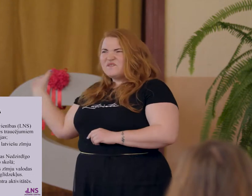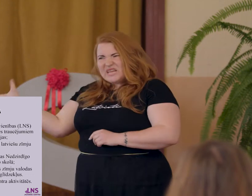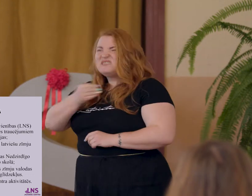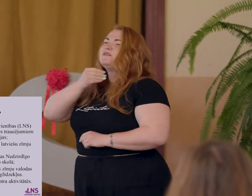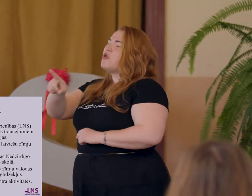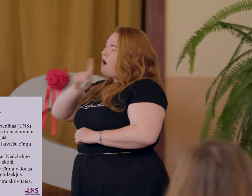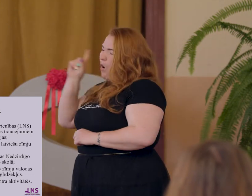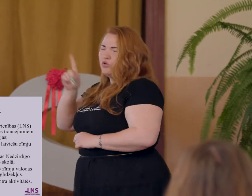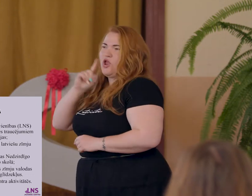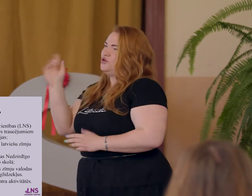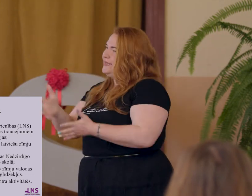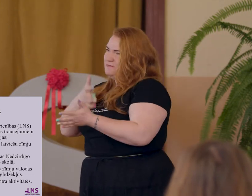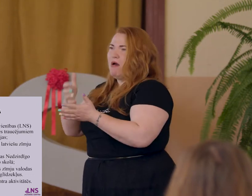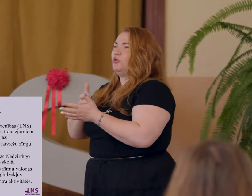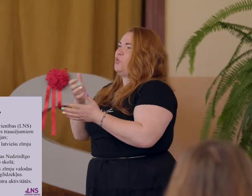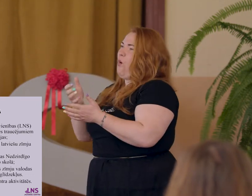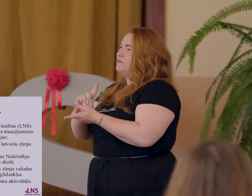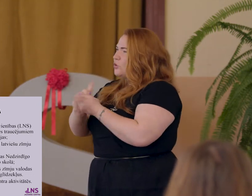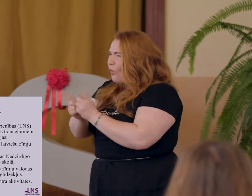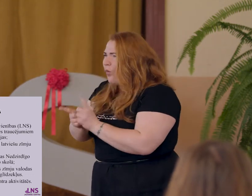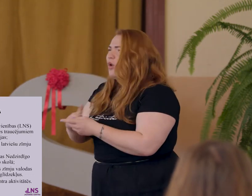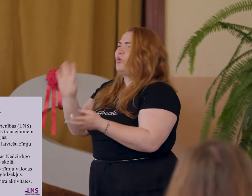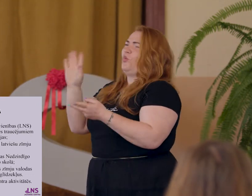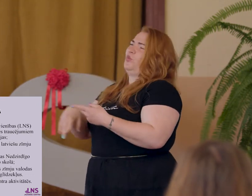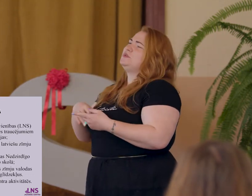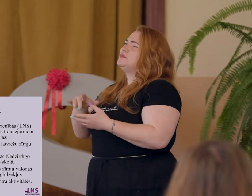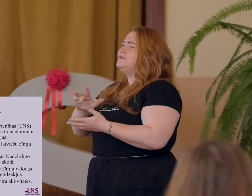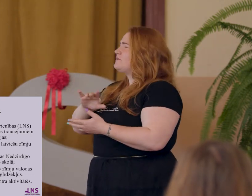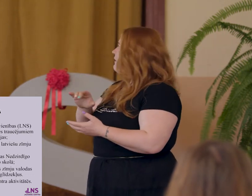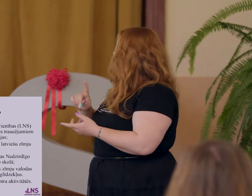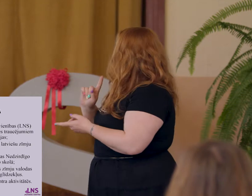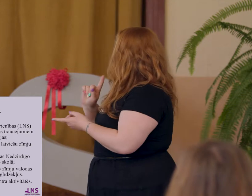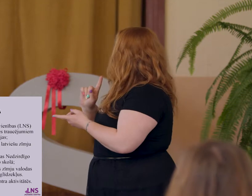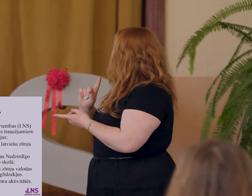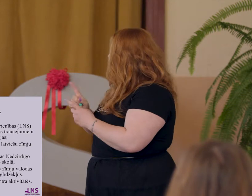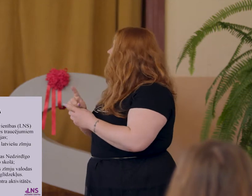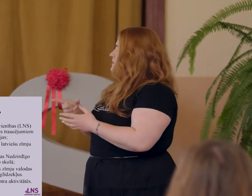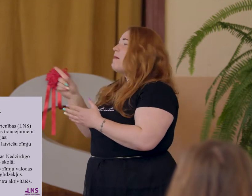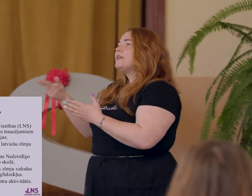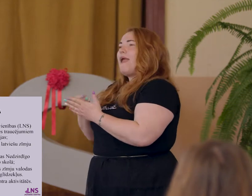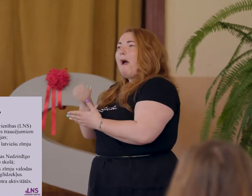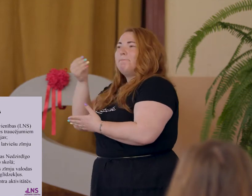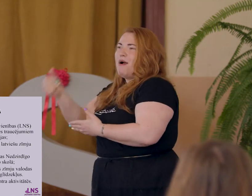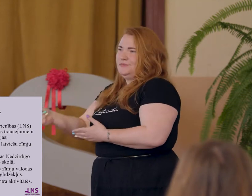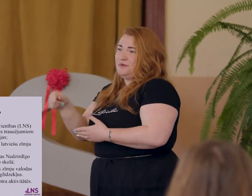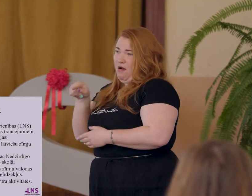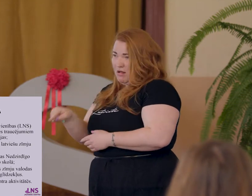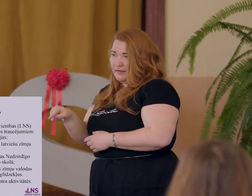vaidzirdīgo skola. Visi jaunieši izmanto valsts apmaksāto zīmu valodas tulka